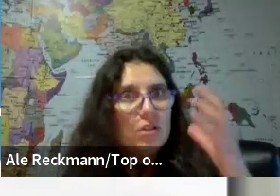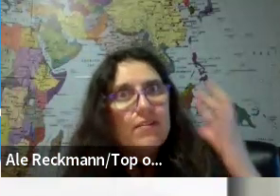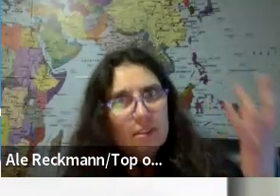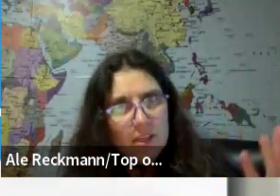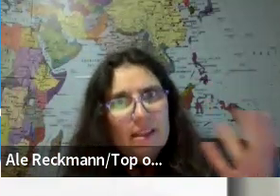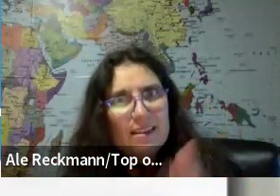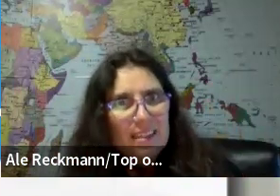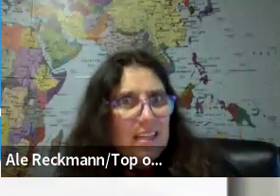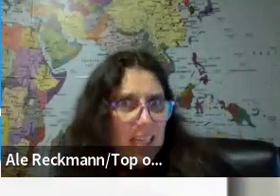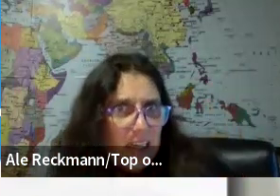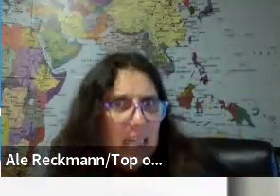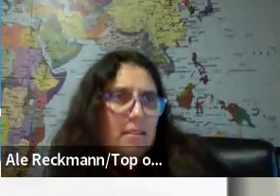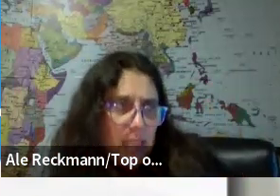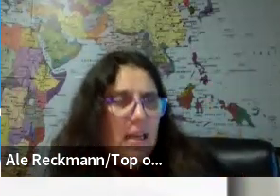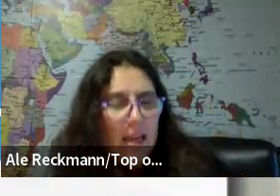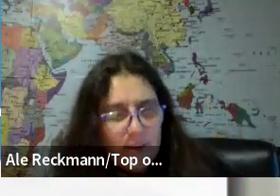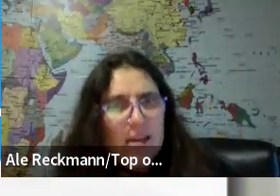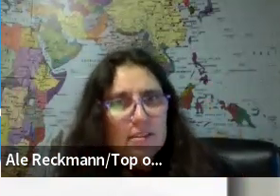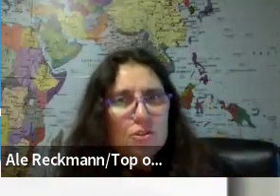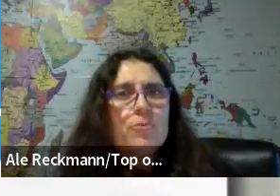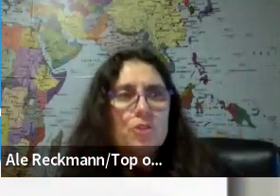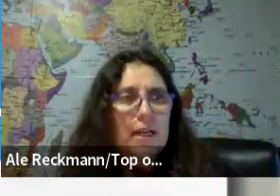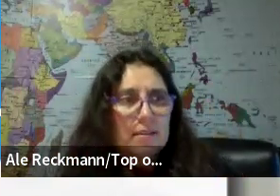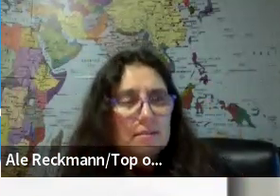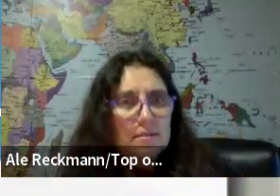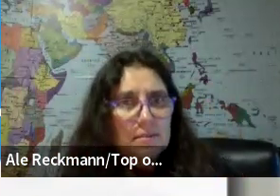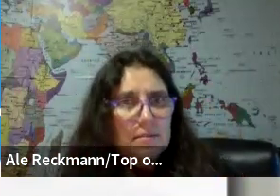si tú lo estás viendo desde el estrés que le genera, sí, ahí van al socioemocional.